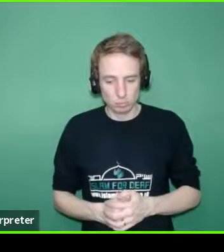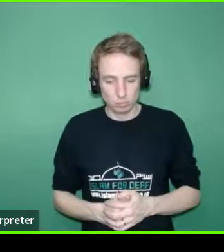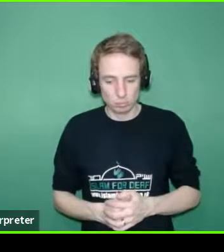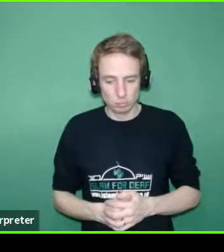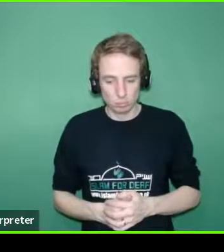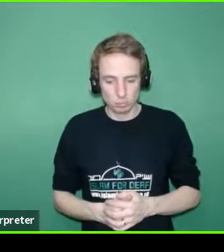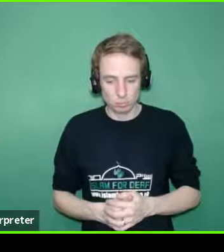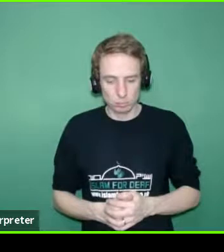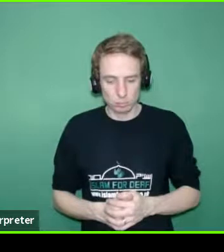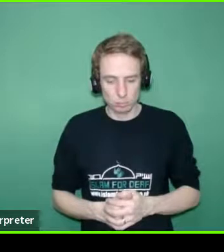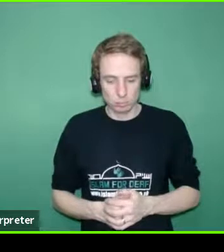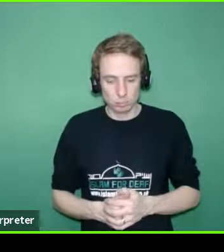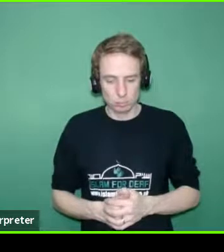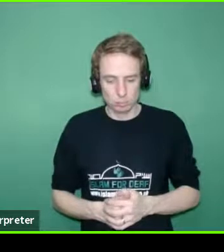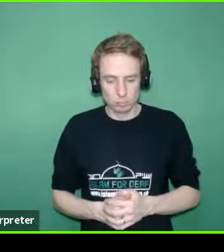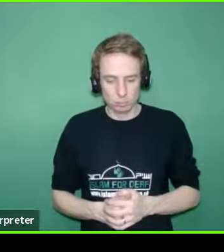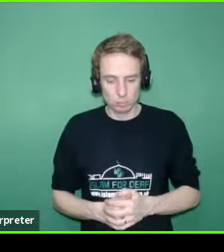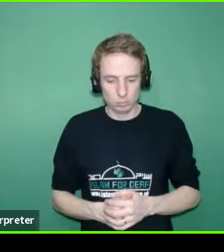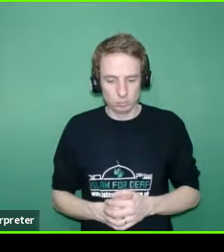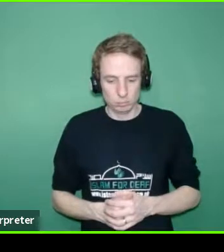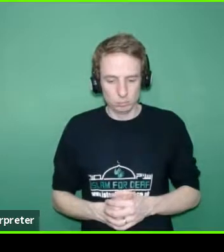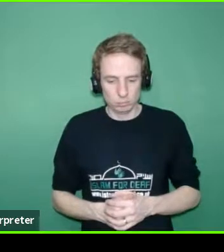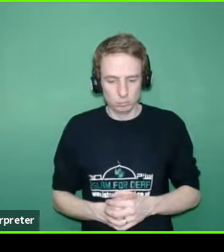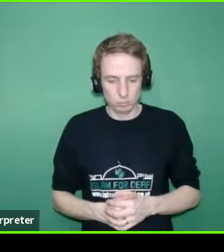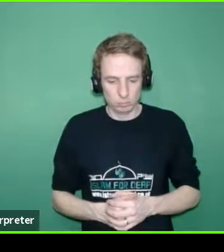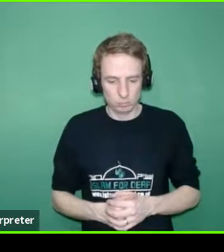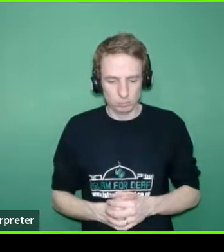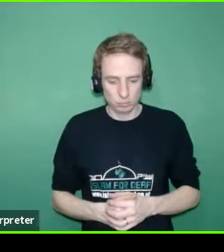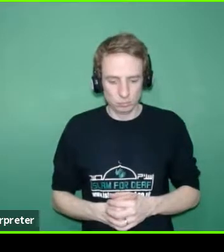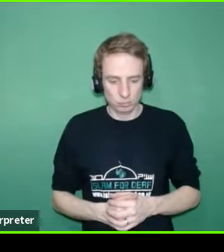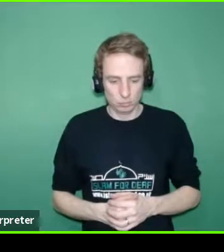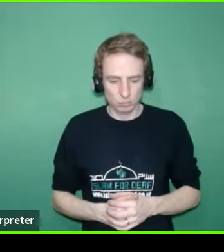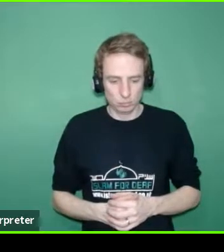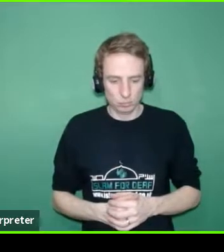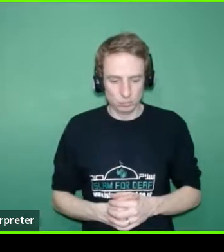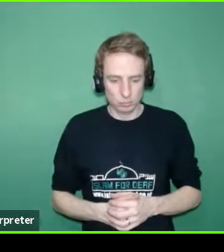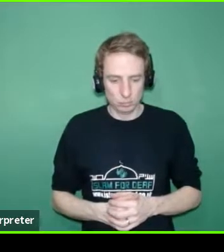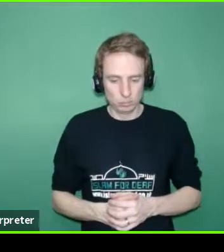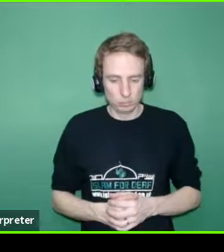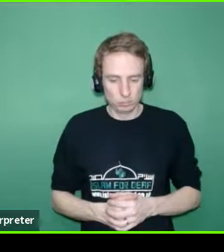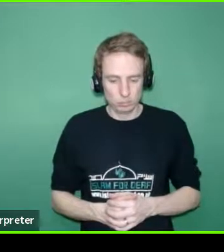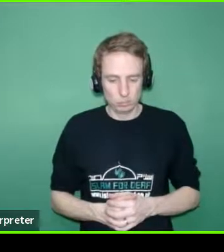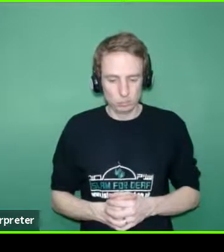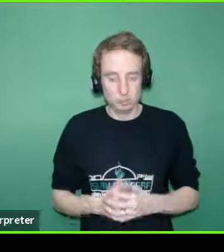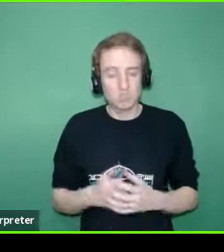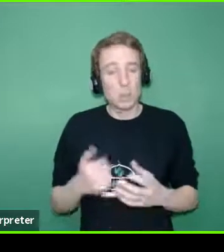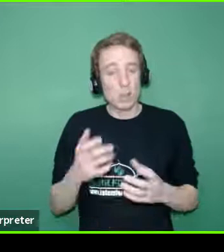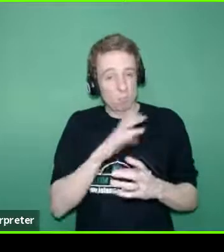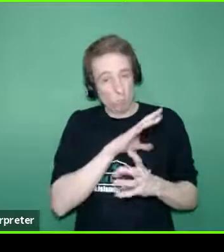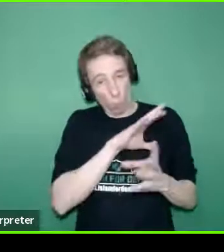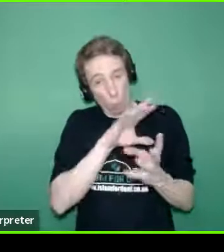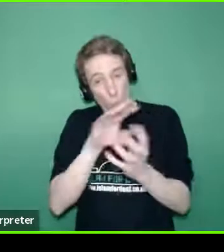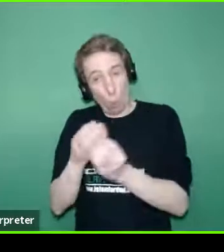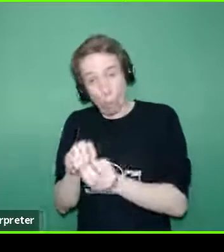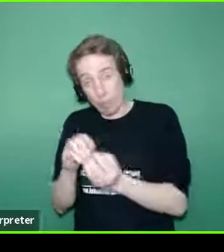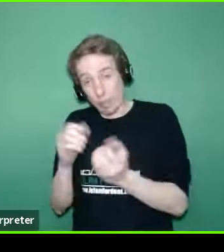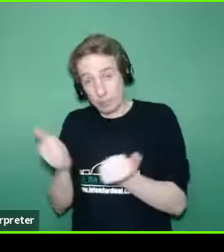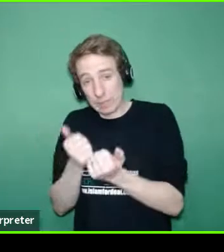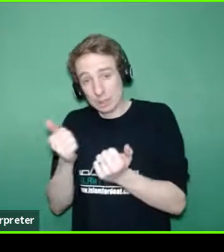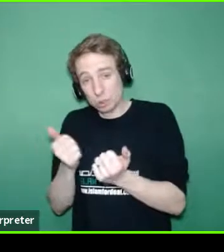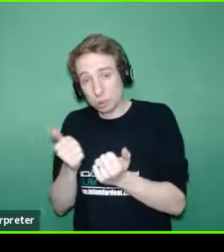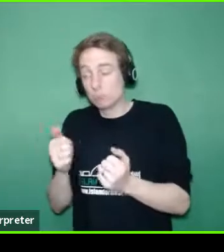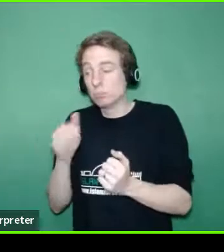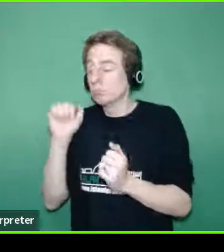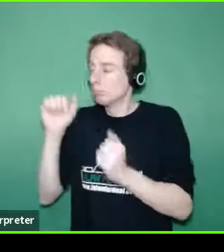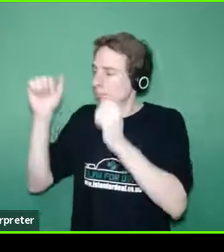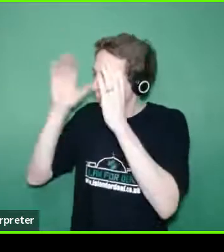دعا سأل الله بحاجته ما يريد. And then when they finish from all of this, then they pray to Allah and they supplicate